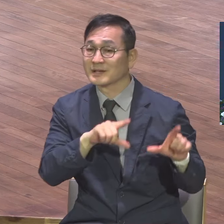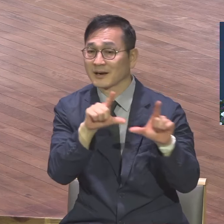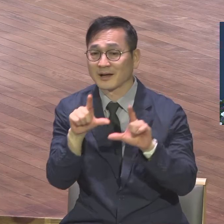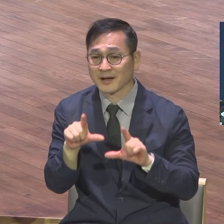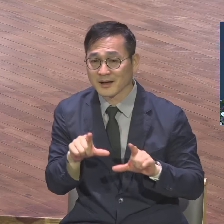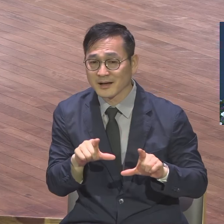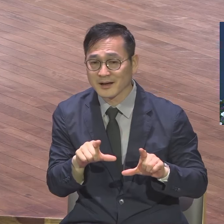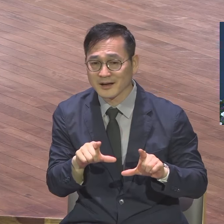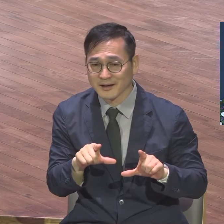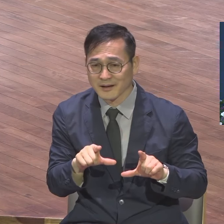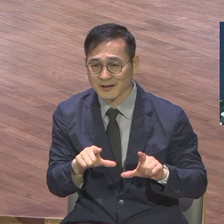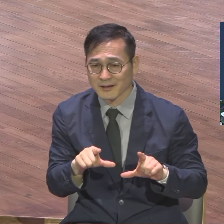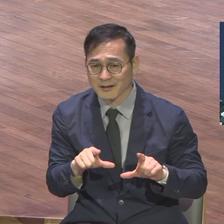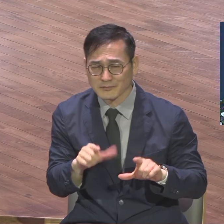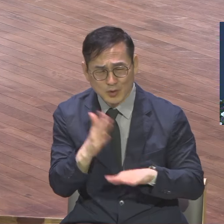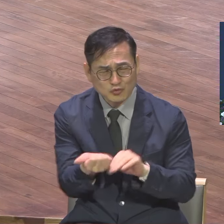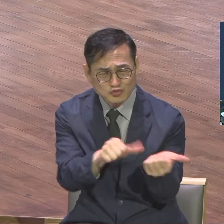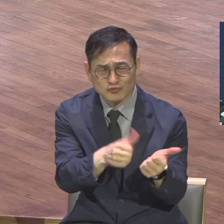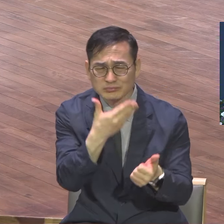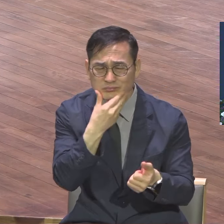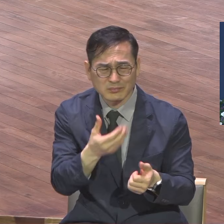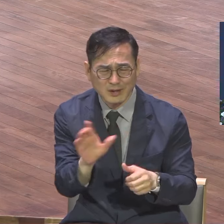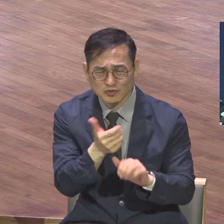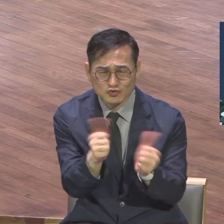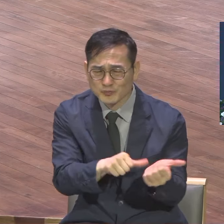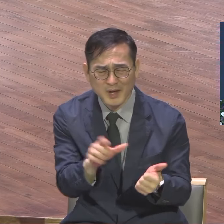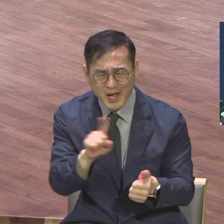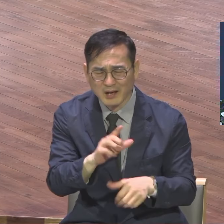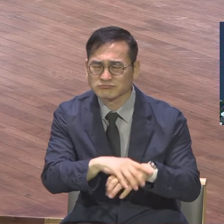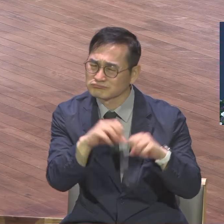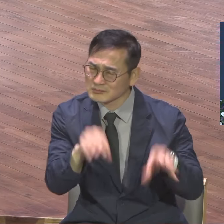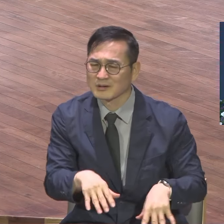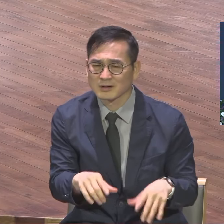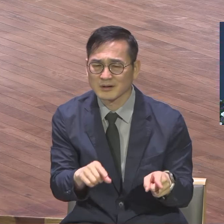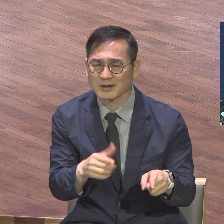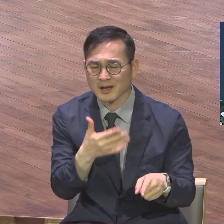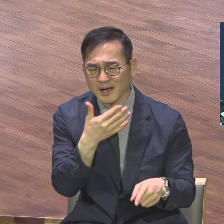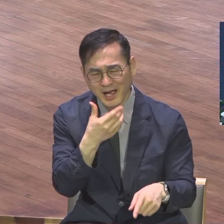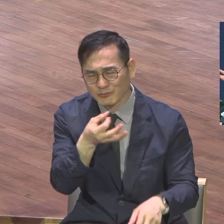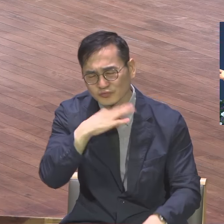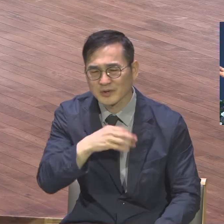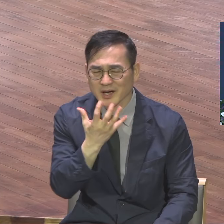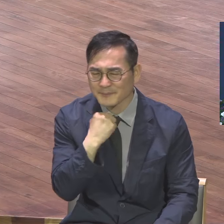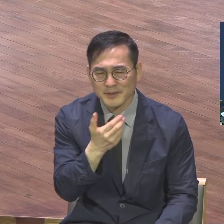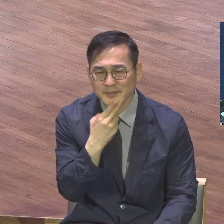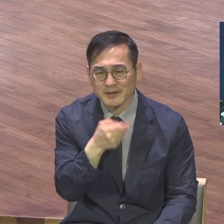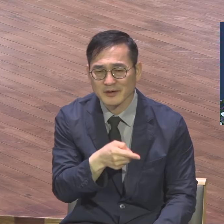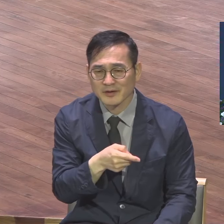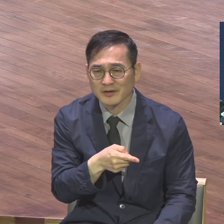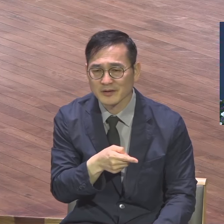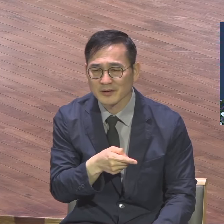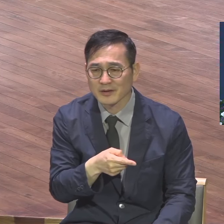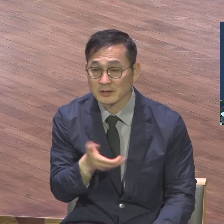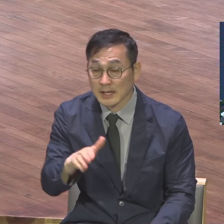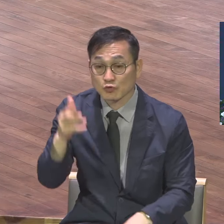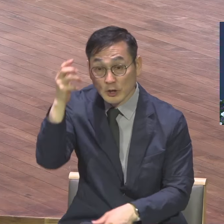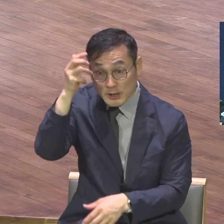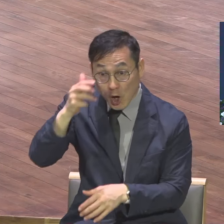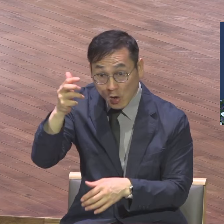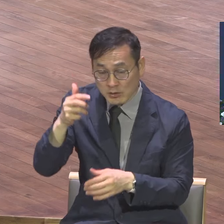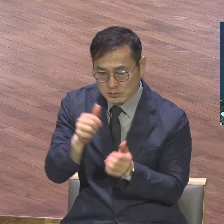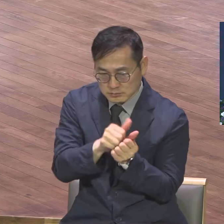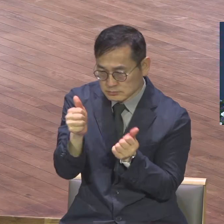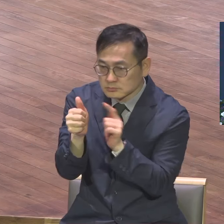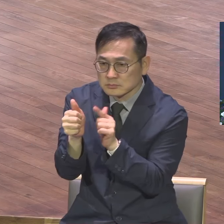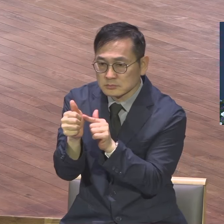영적 존재예요. 하나님과 교제. 하나님을 찬양하고 하나님 영화롭게 하고 오늘 찬양대 얼마나 은혜로워요. 하나님을